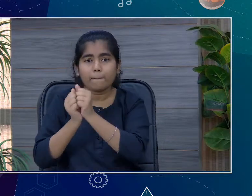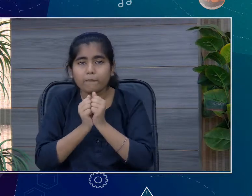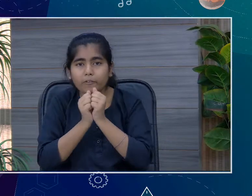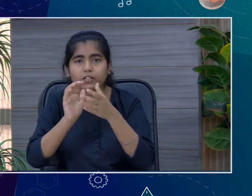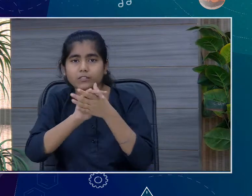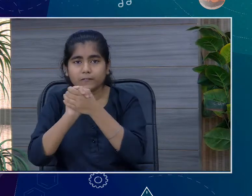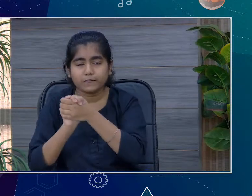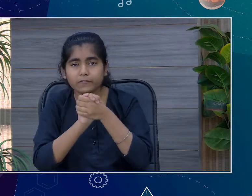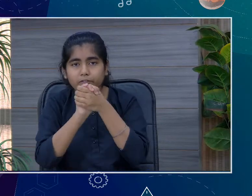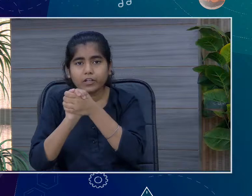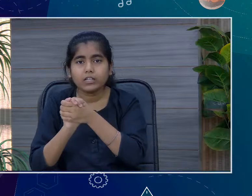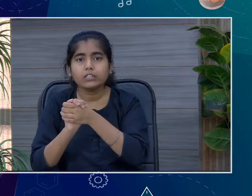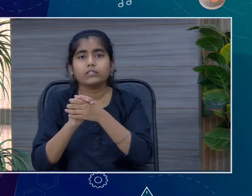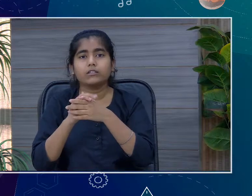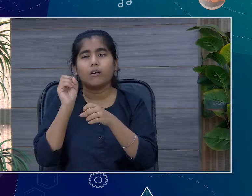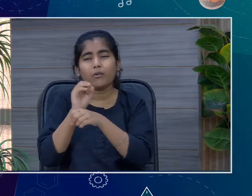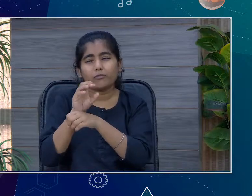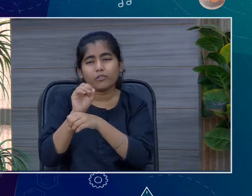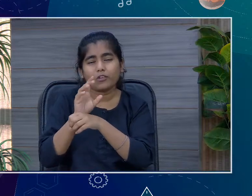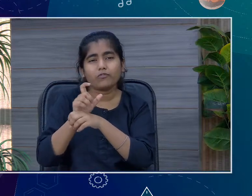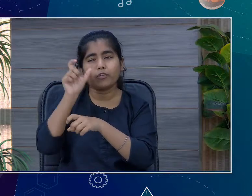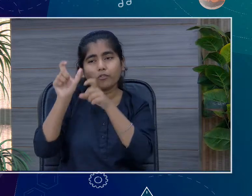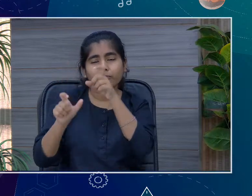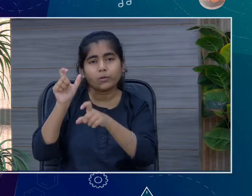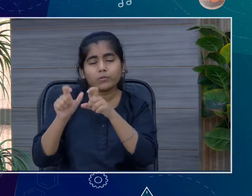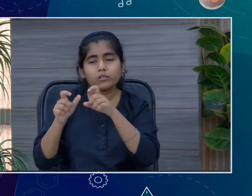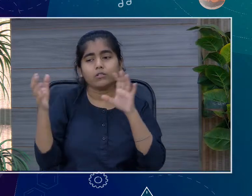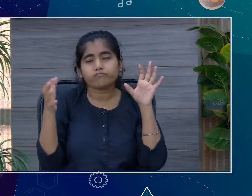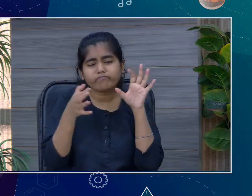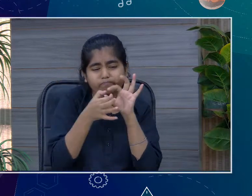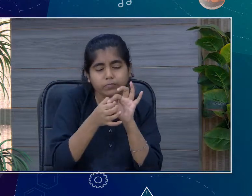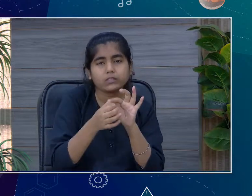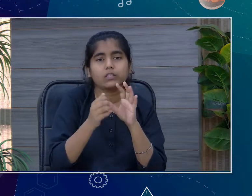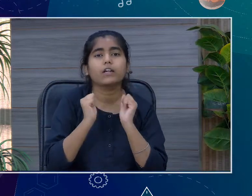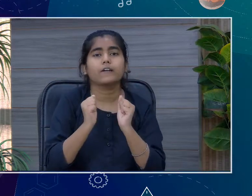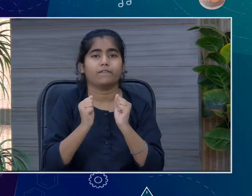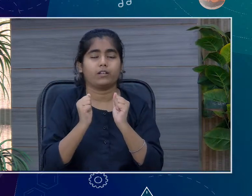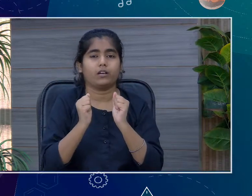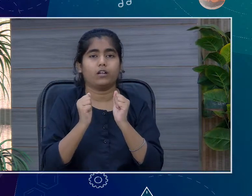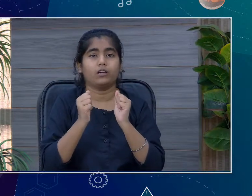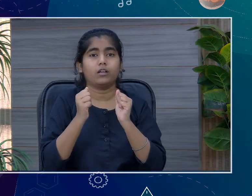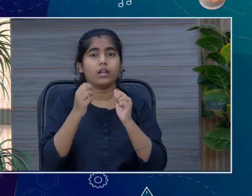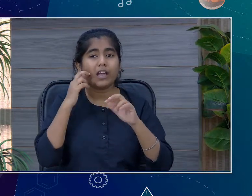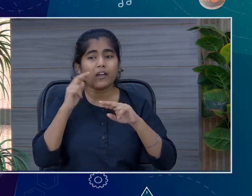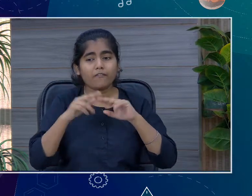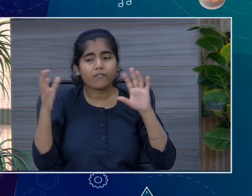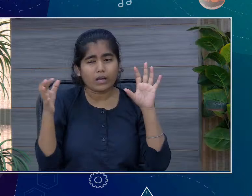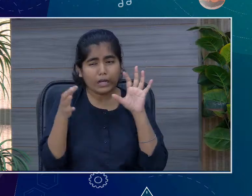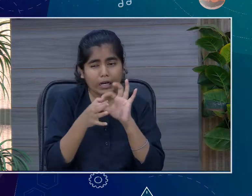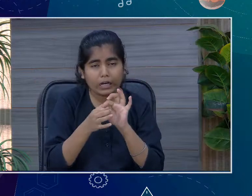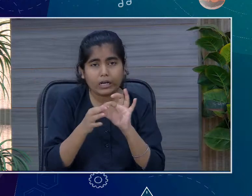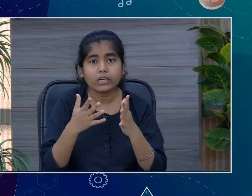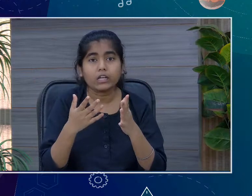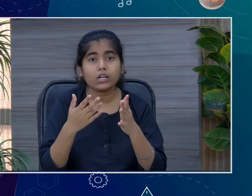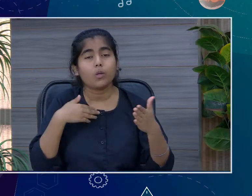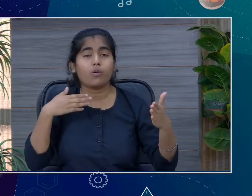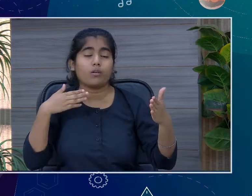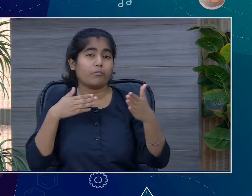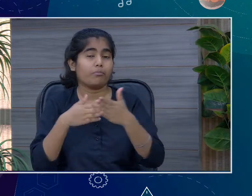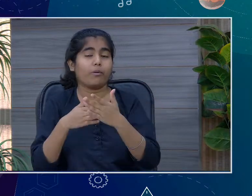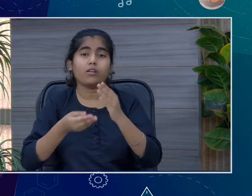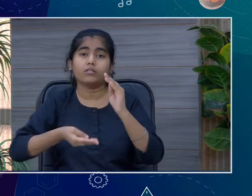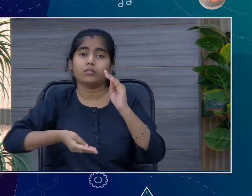से कनेक्ट नहीं हो पाते हैं. जब वो कनेक्ट नहीं हो पाते हैं तो यही सबसे बड़ा बाधा है, सबसे बड़ा बैरियर